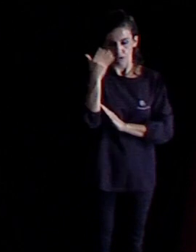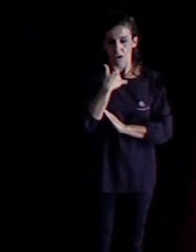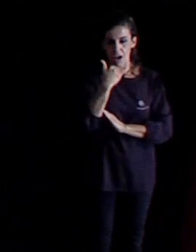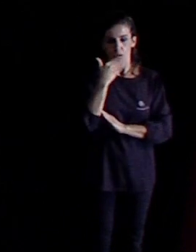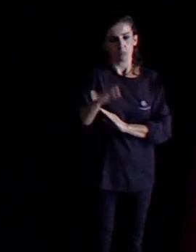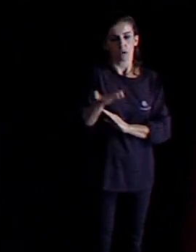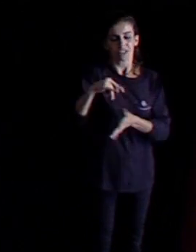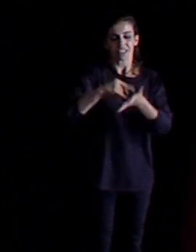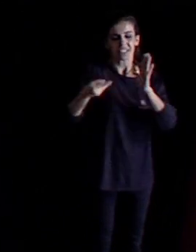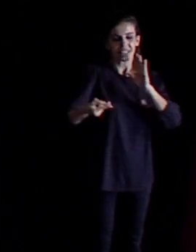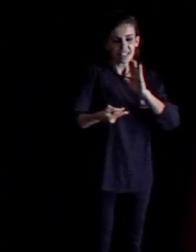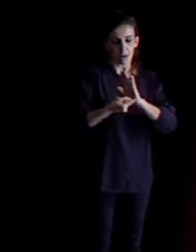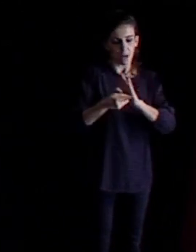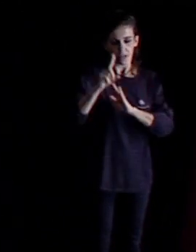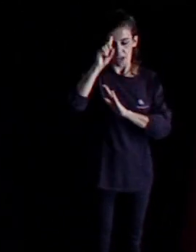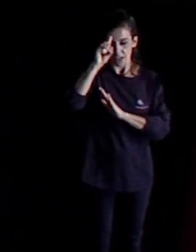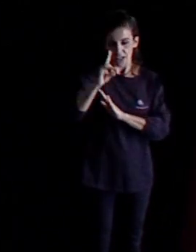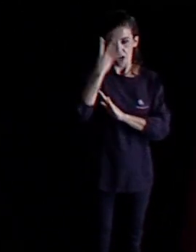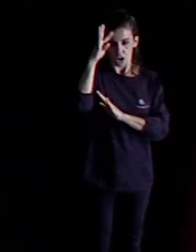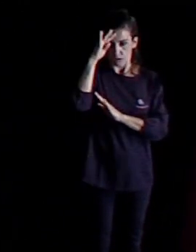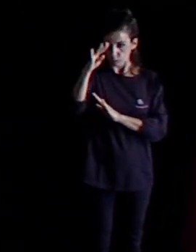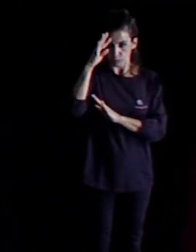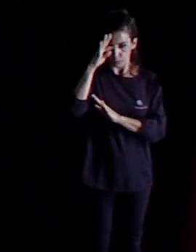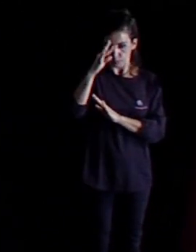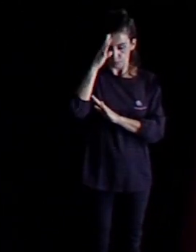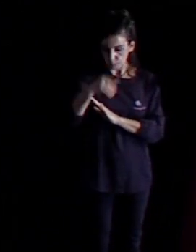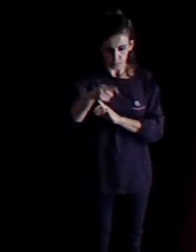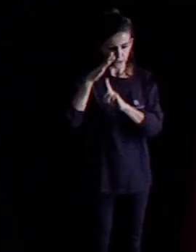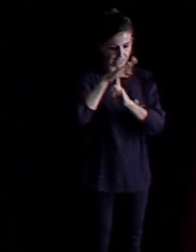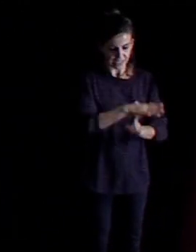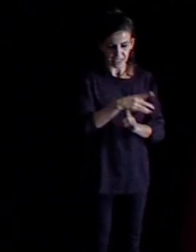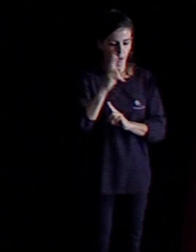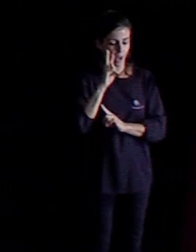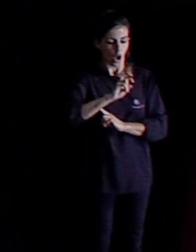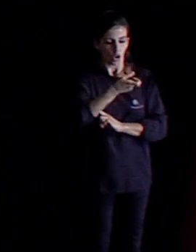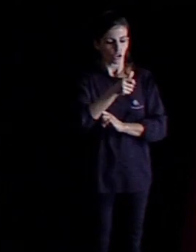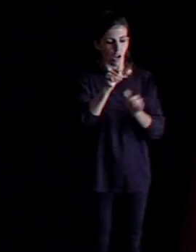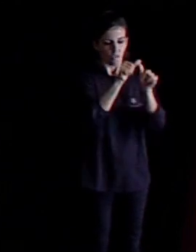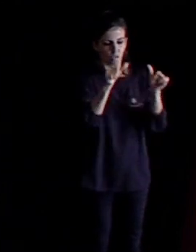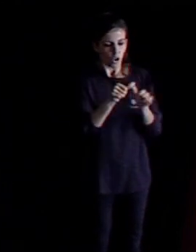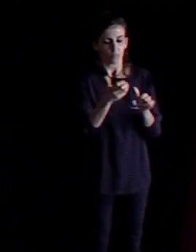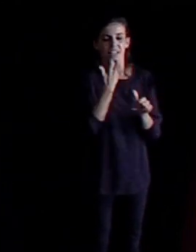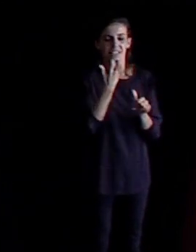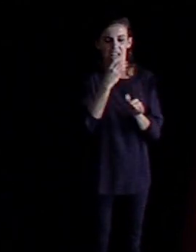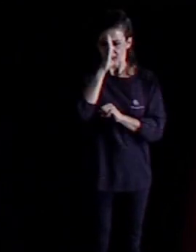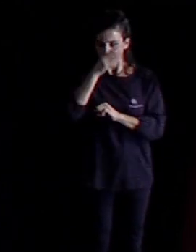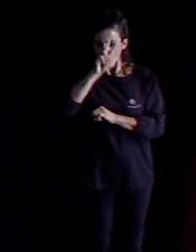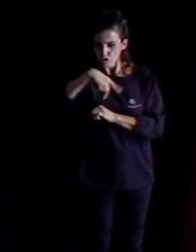bastante importante, es un sistema ideológico que denigra, estigmatiza cualquier forma de no